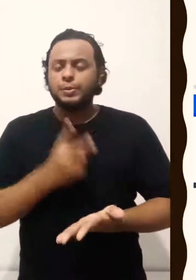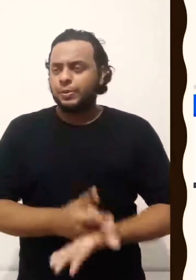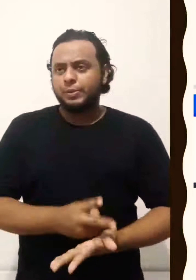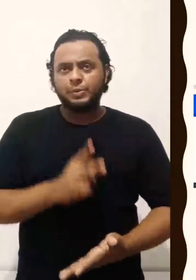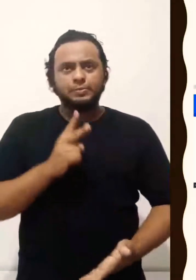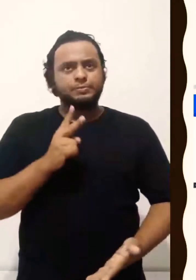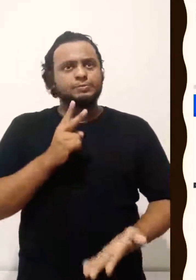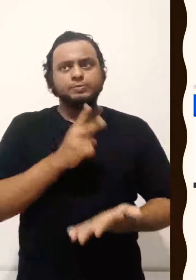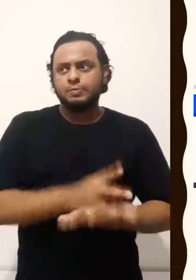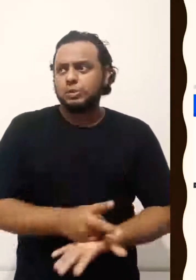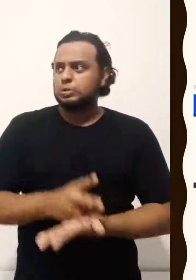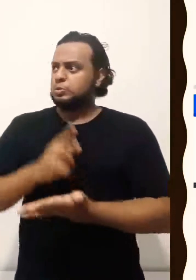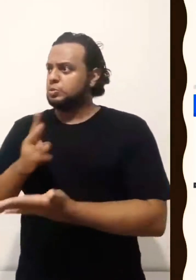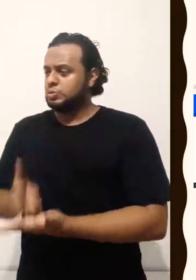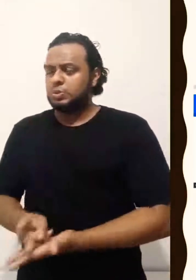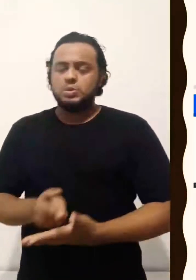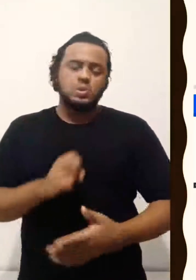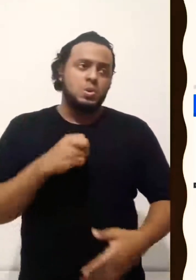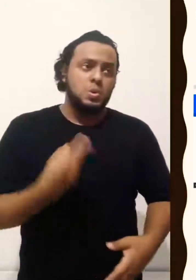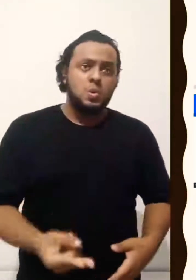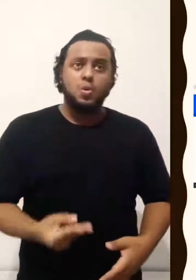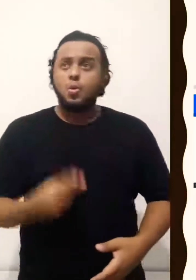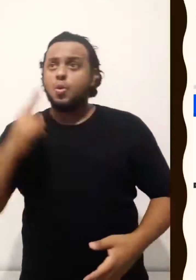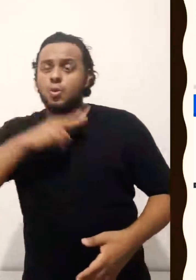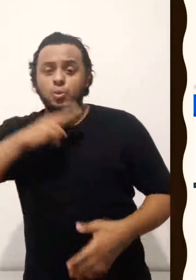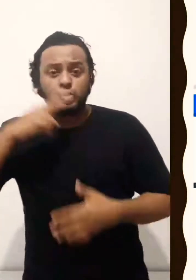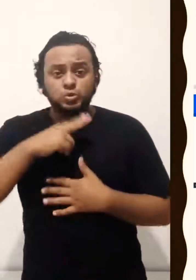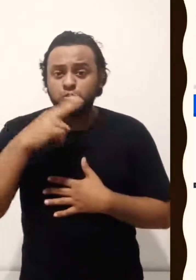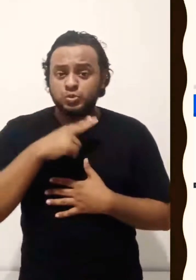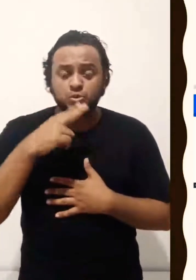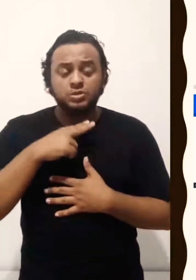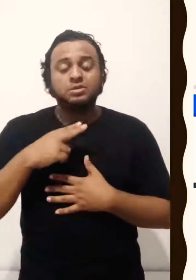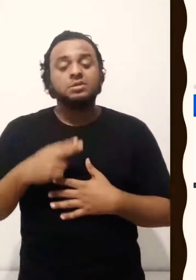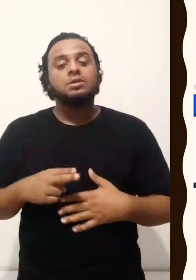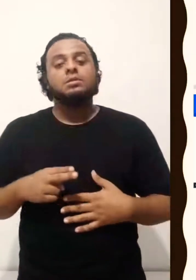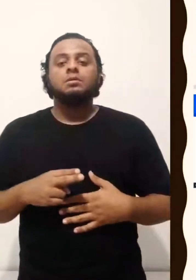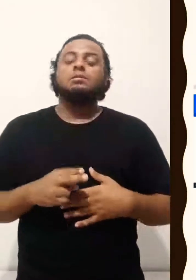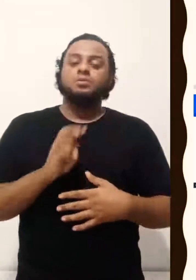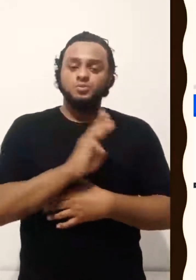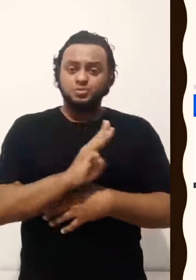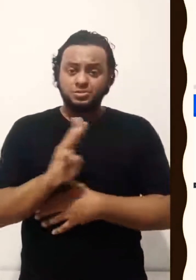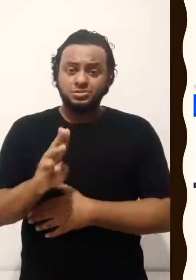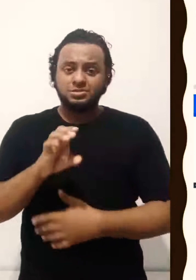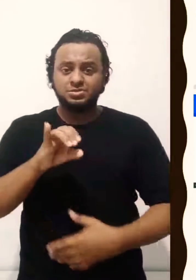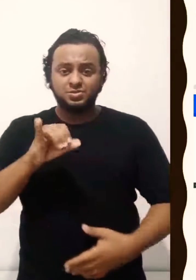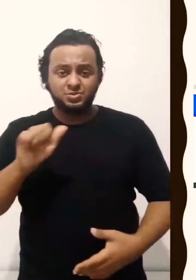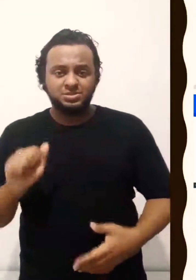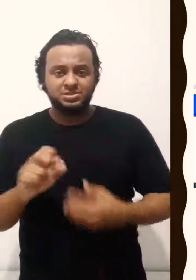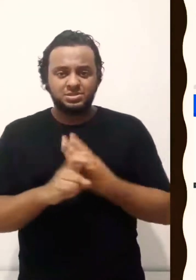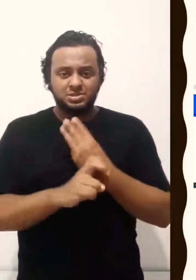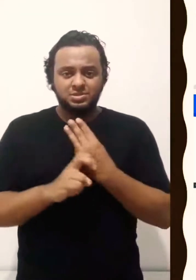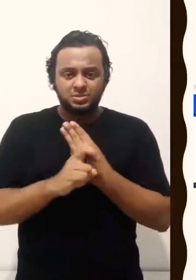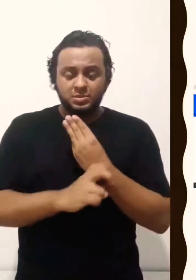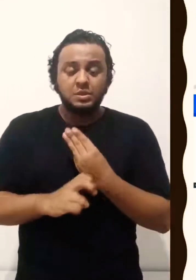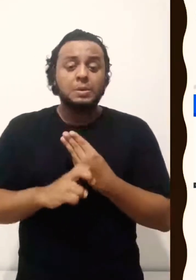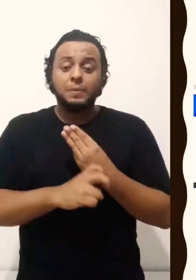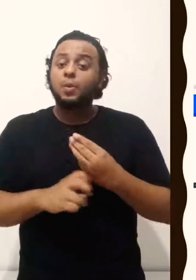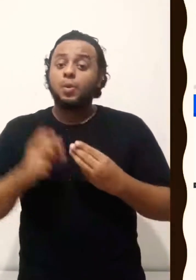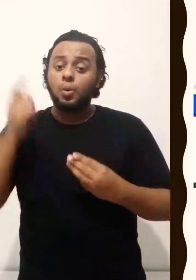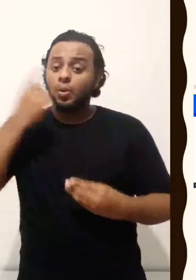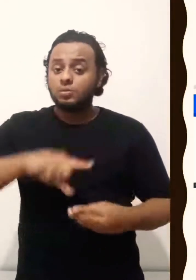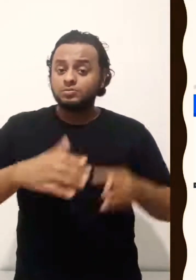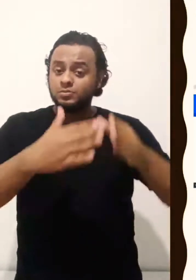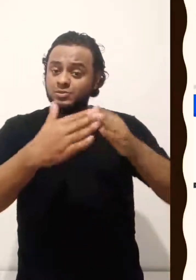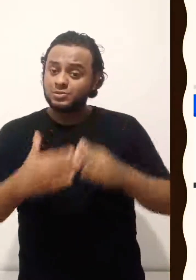demanda é, fixa ou de repente é um atendimento de urgência, no próprio site do comitê você